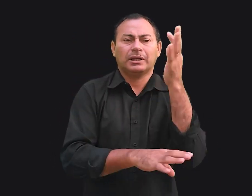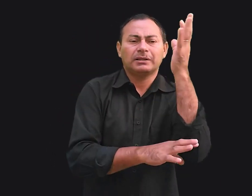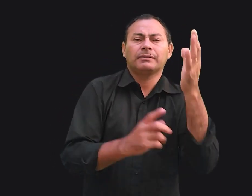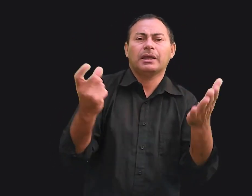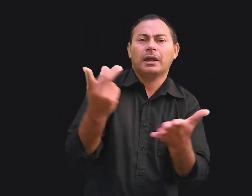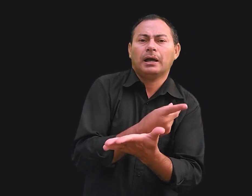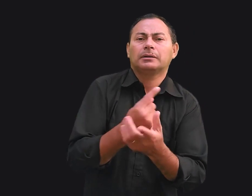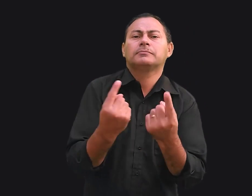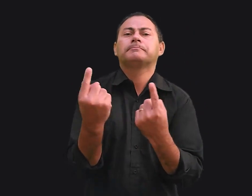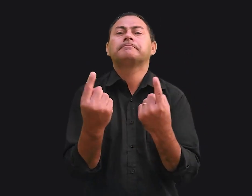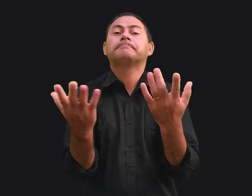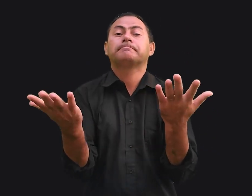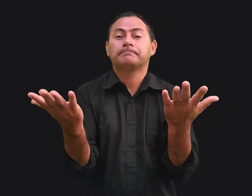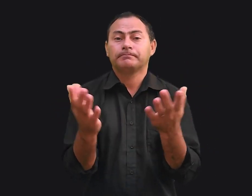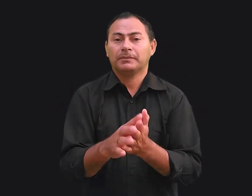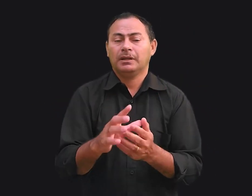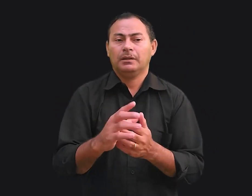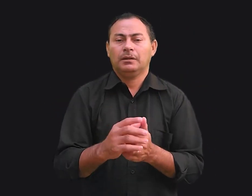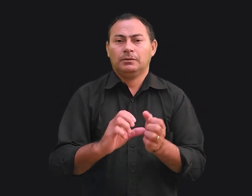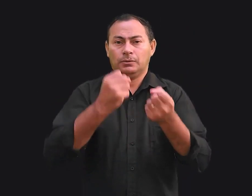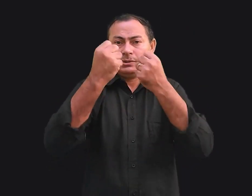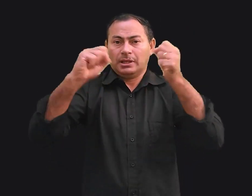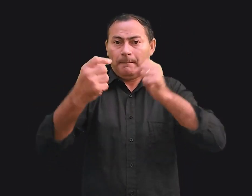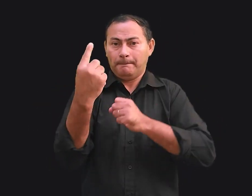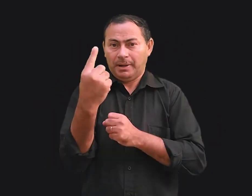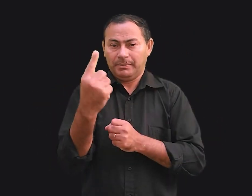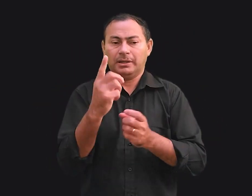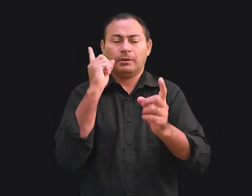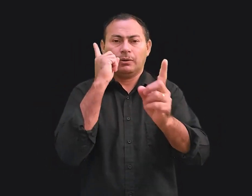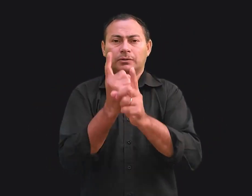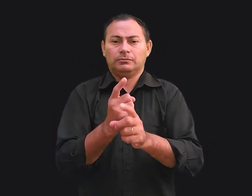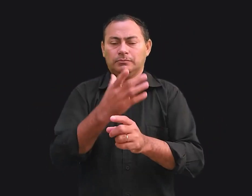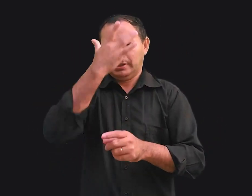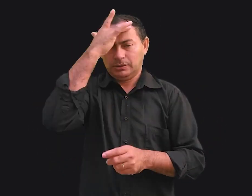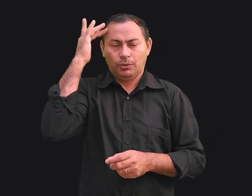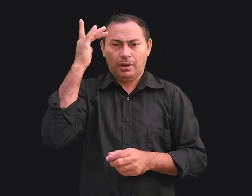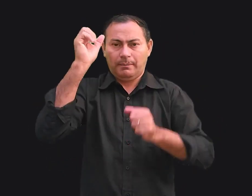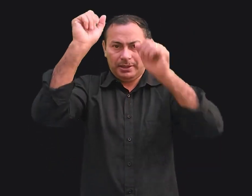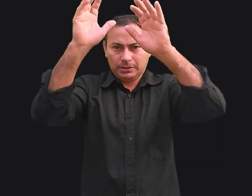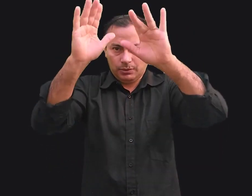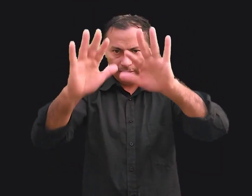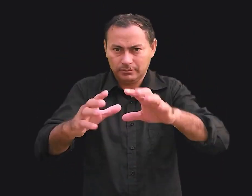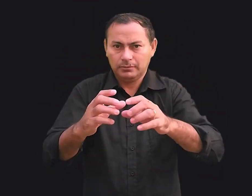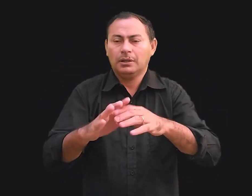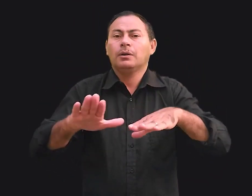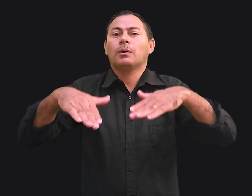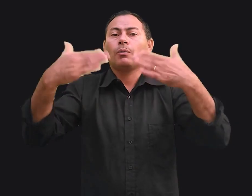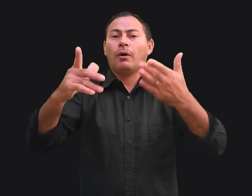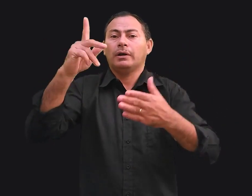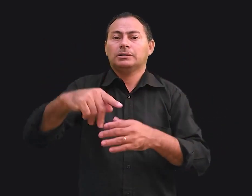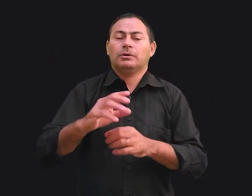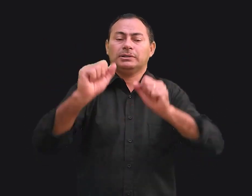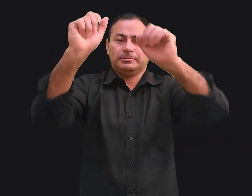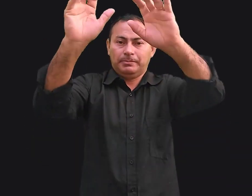árvores erradas, hein? No Salmo 1 encontramos a definição do homem abençoado e também quais são suas